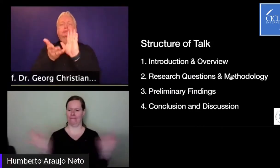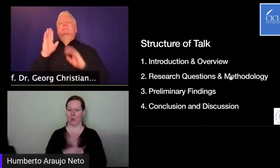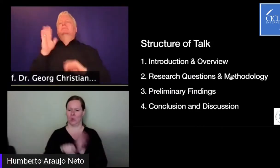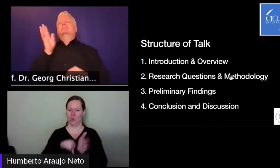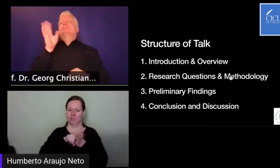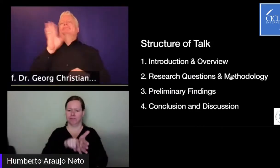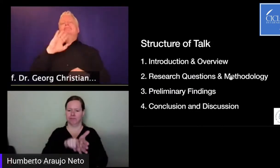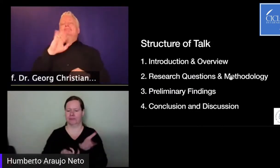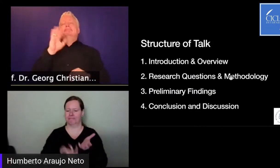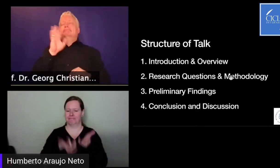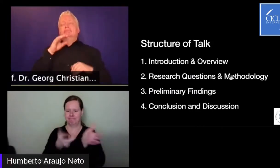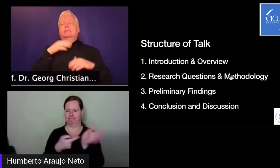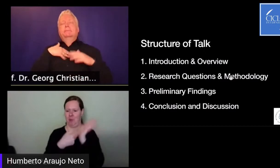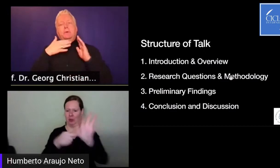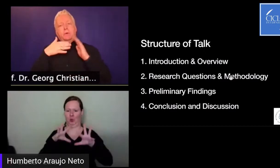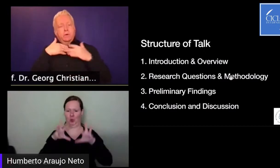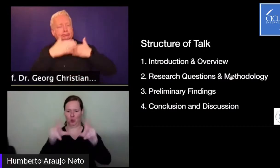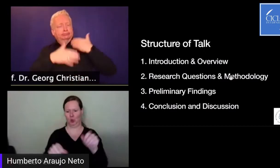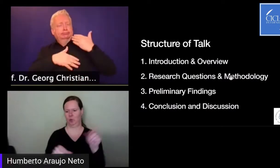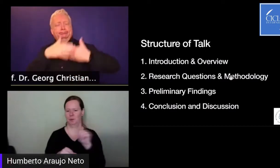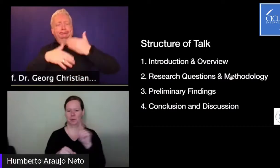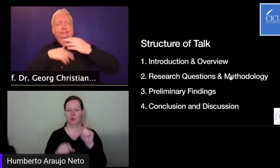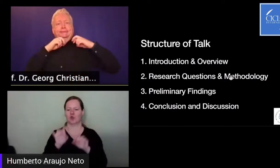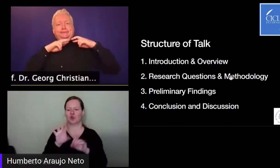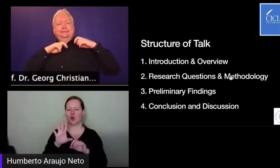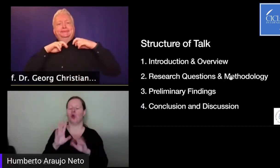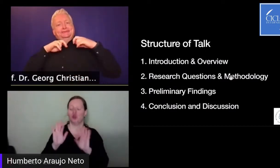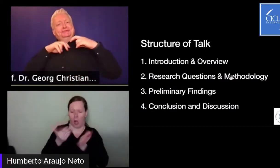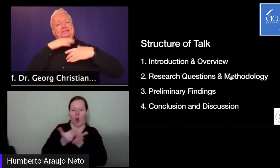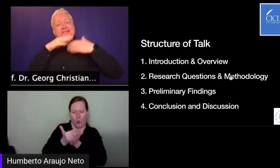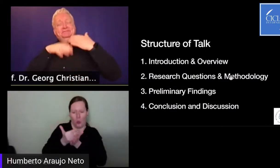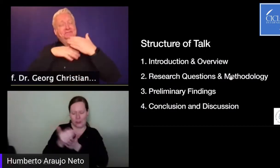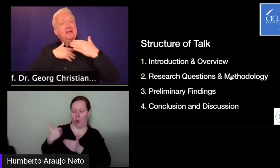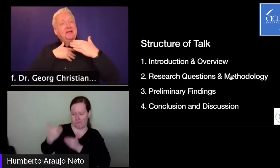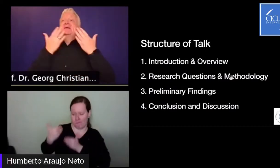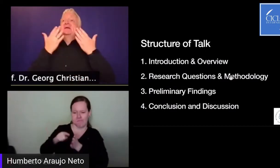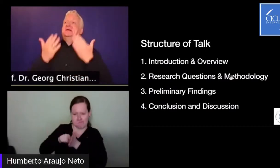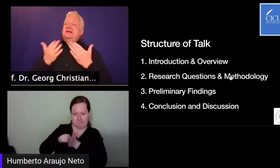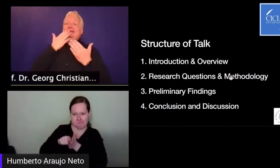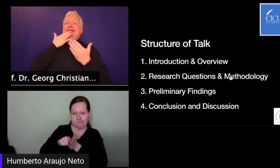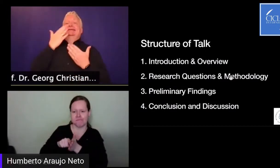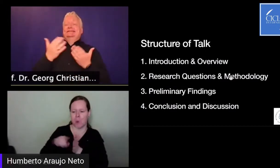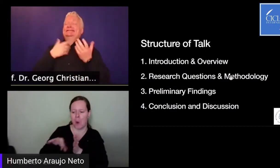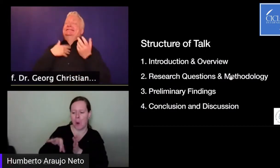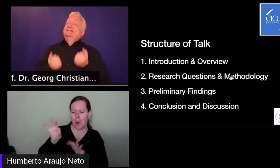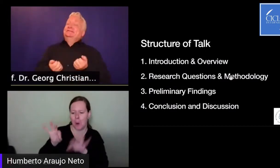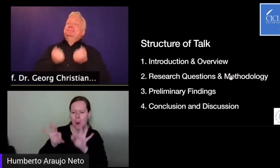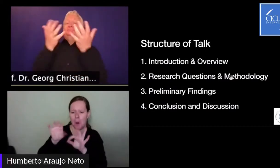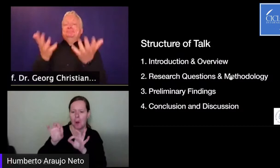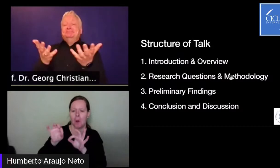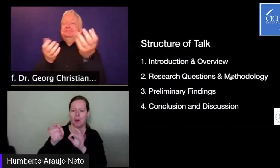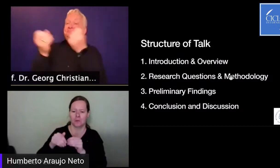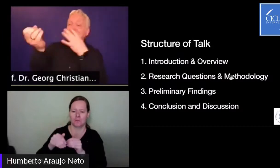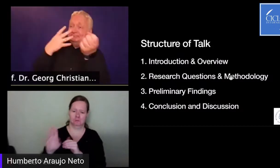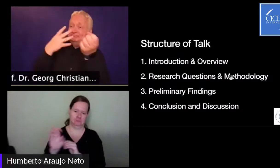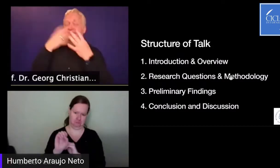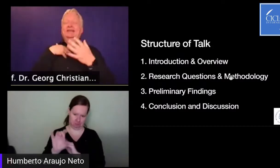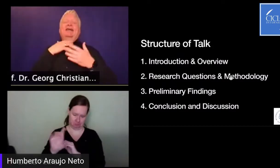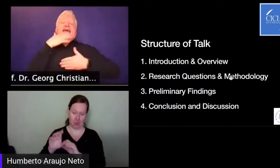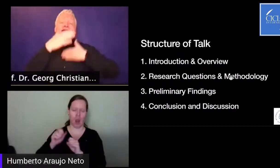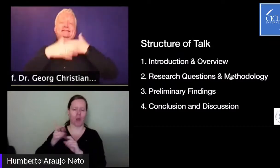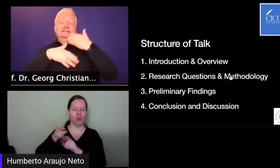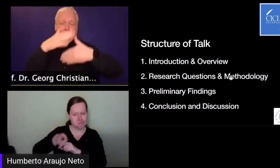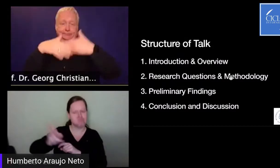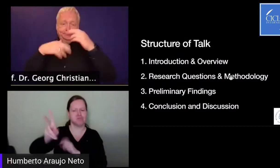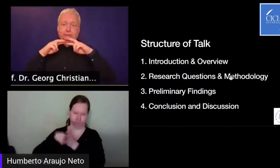Bom, eu queria também dizer que esse compartilhamento que eu faço agora não é de um estudo finalizado, eu só selecionei